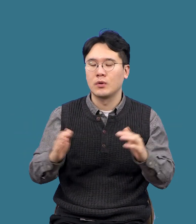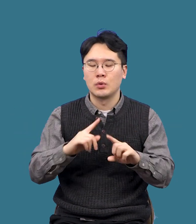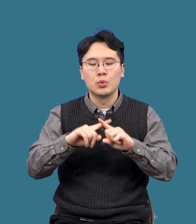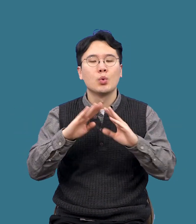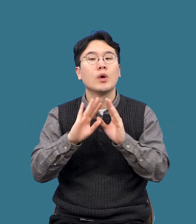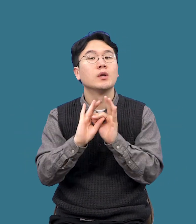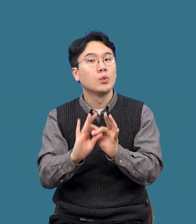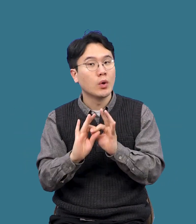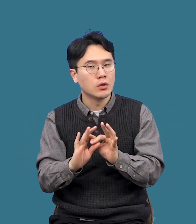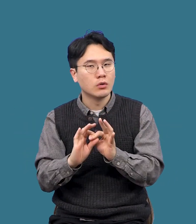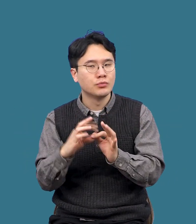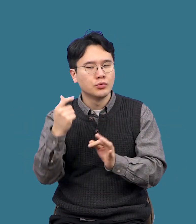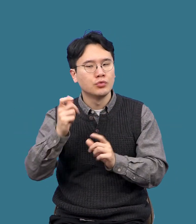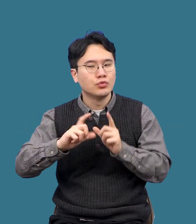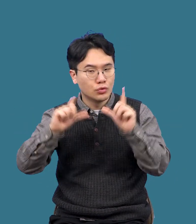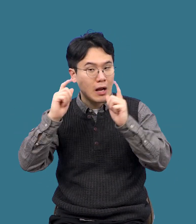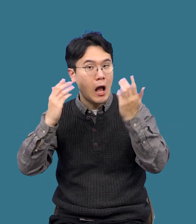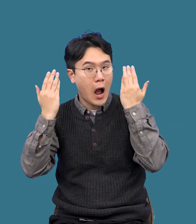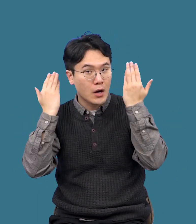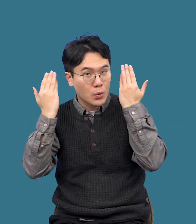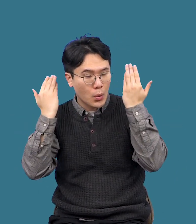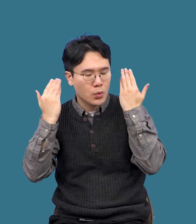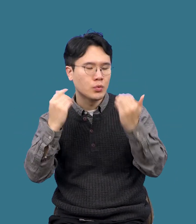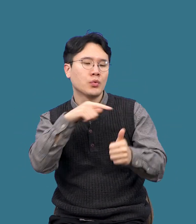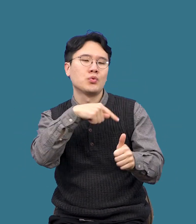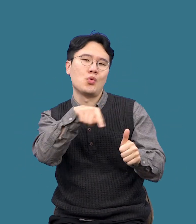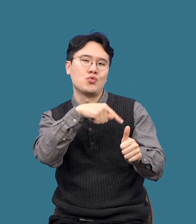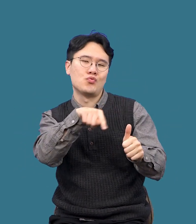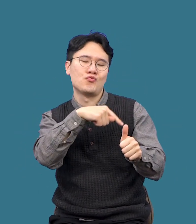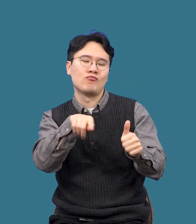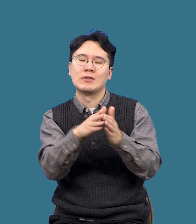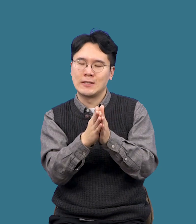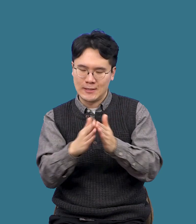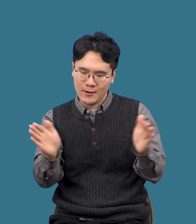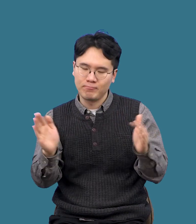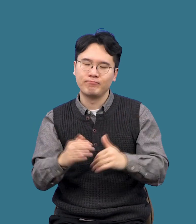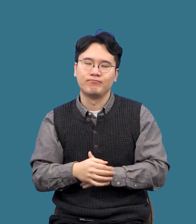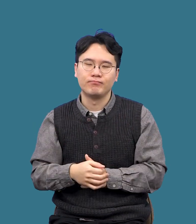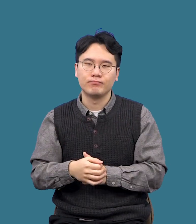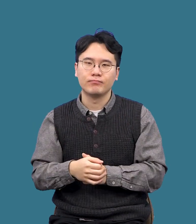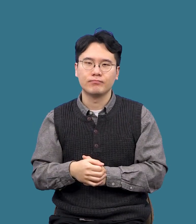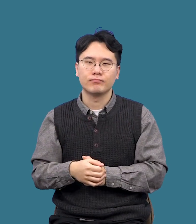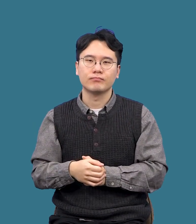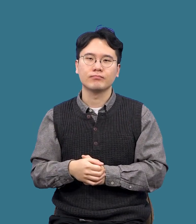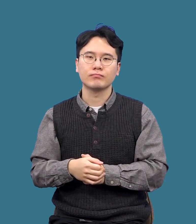주일학교, 교회학교 교육을 시작했다는 사실입니다.